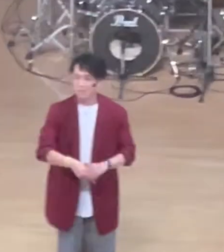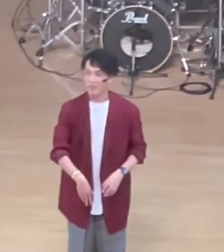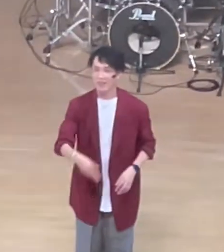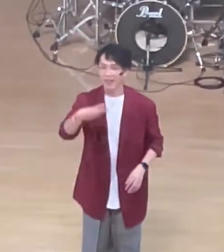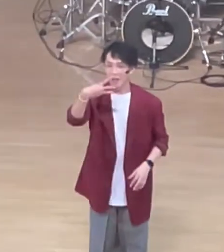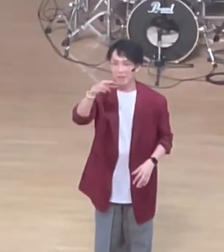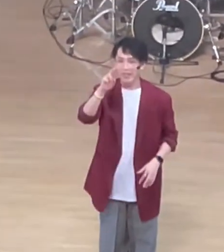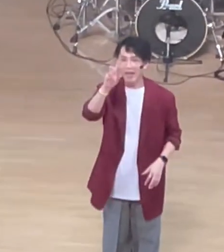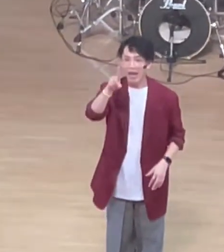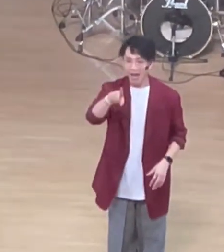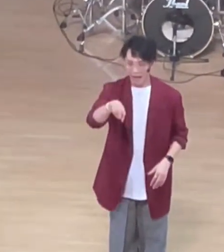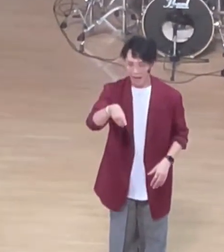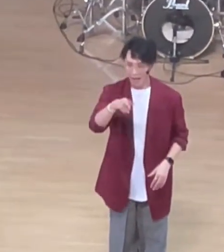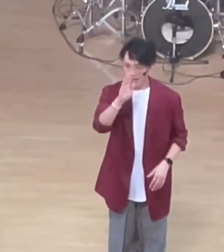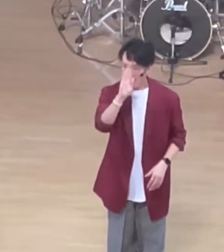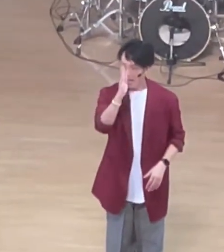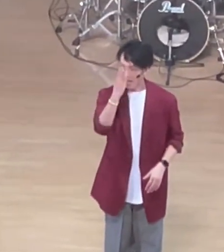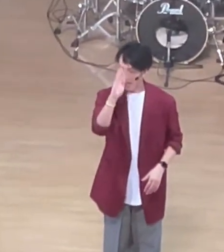は